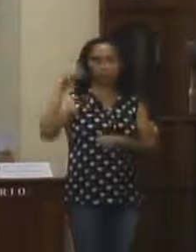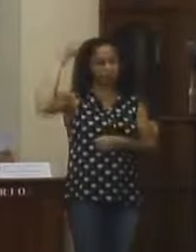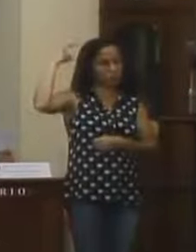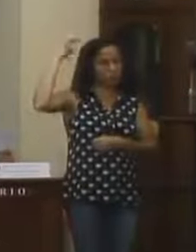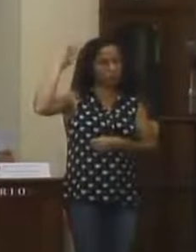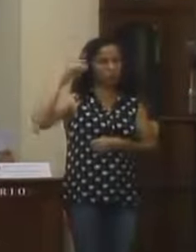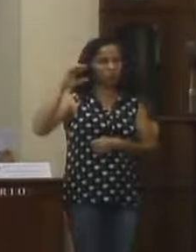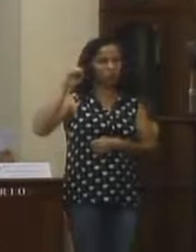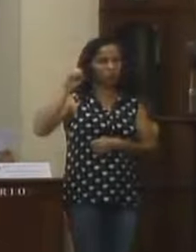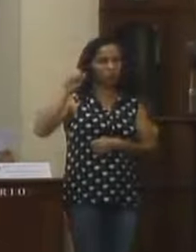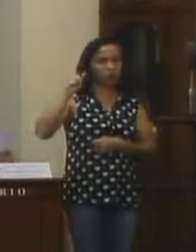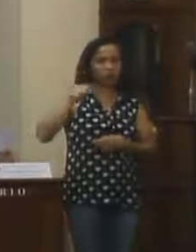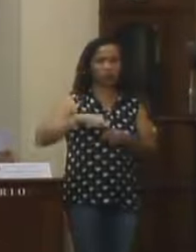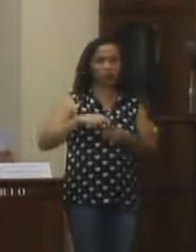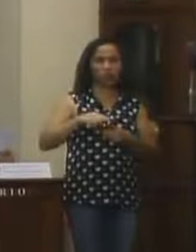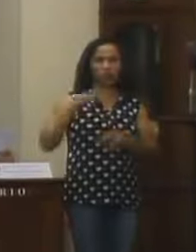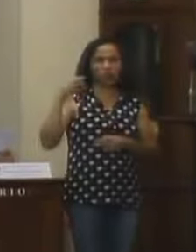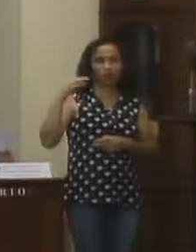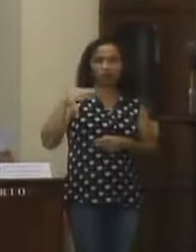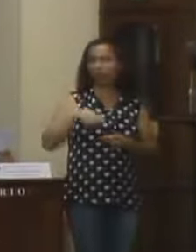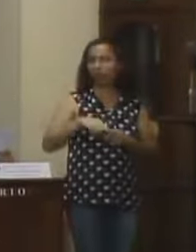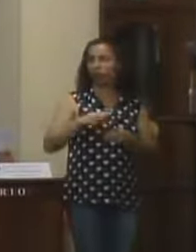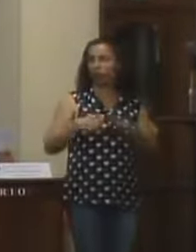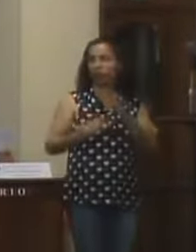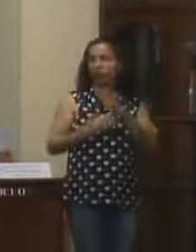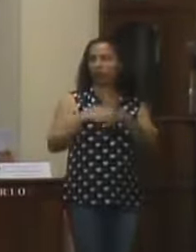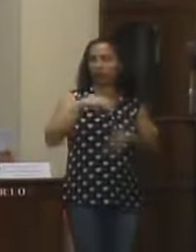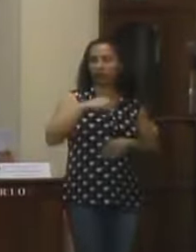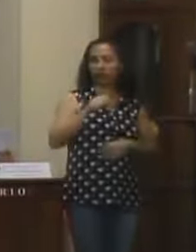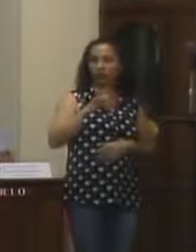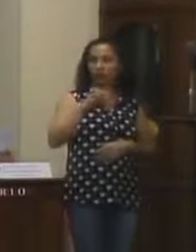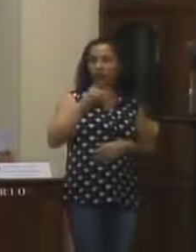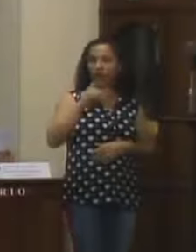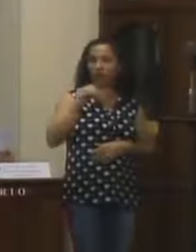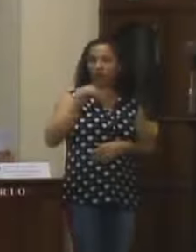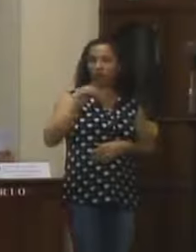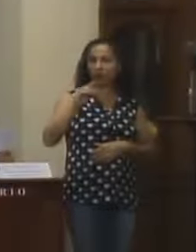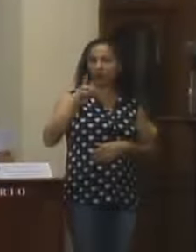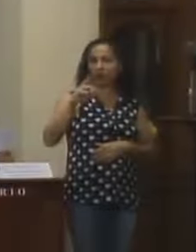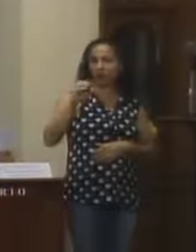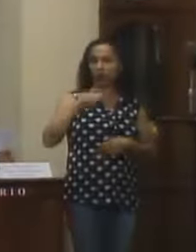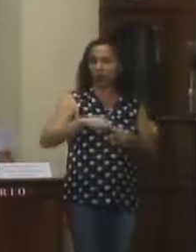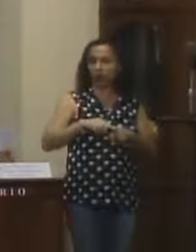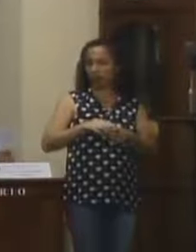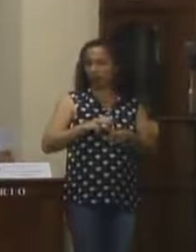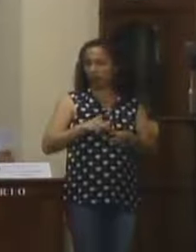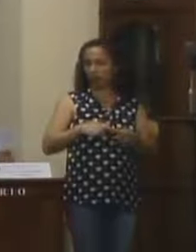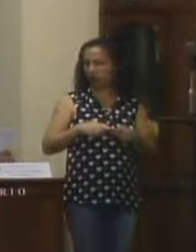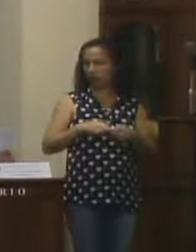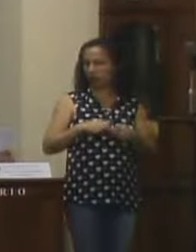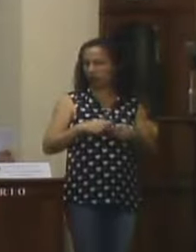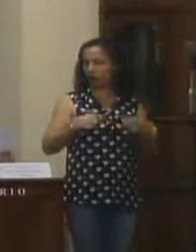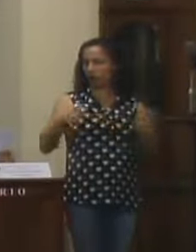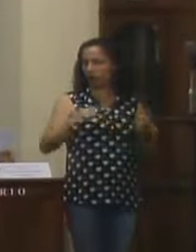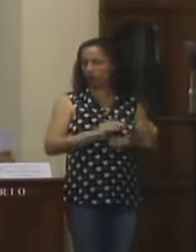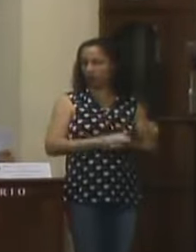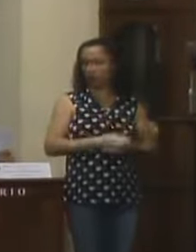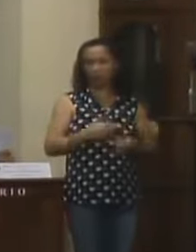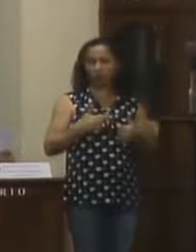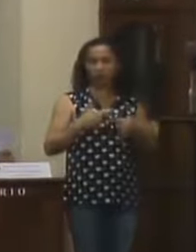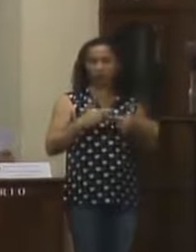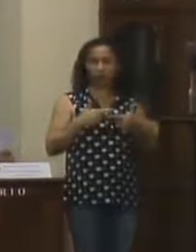Carambita, na sua extensão até o bairro Matadouro, e demais bairros contemplados com melhora da rede de distribuição e abastecimento de água potável. Número